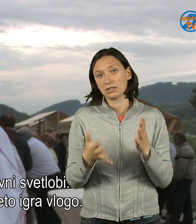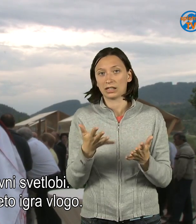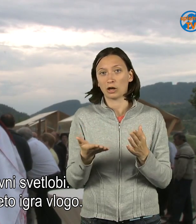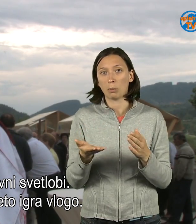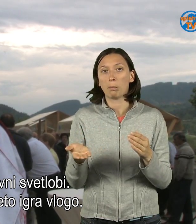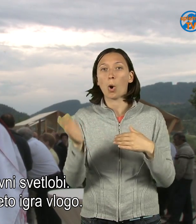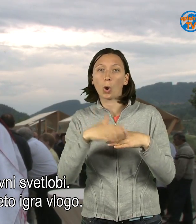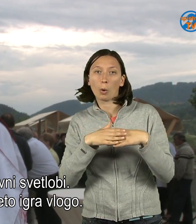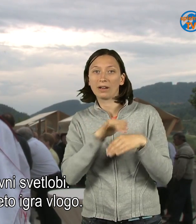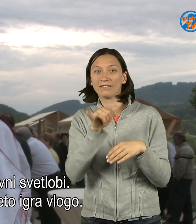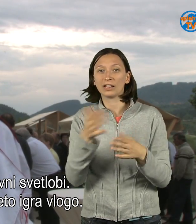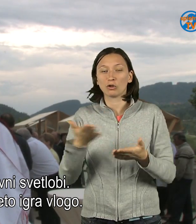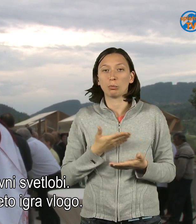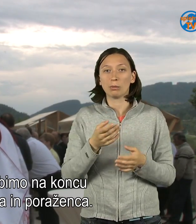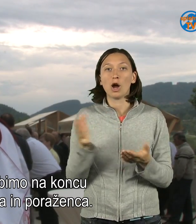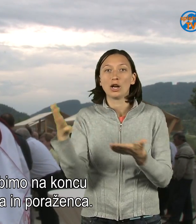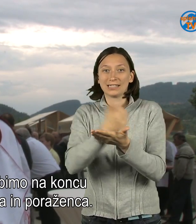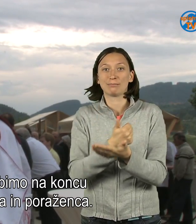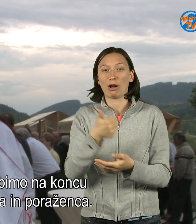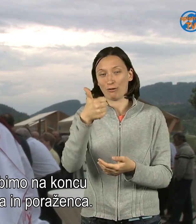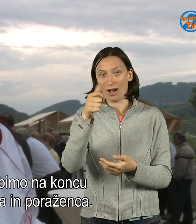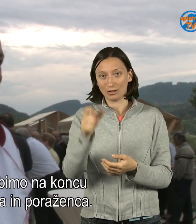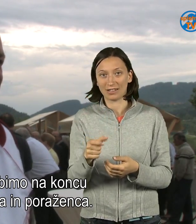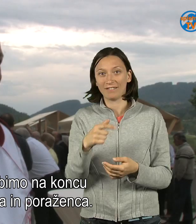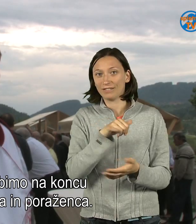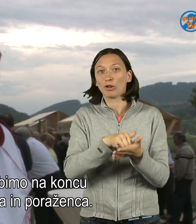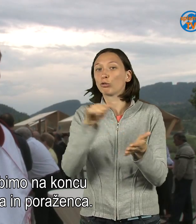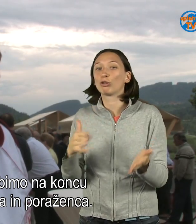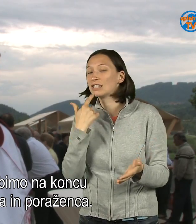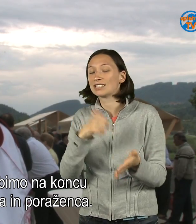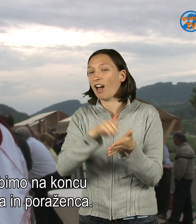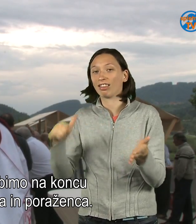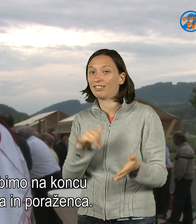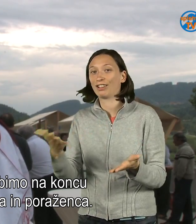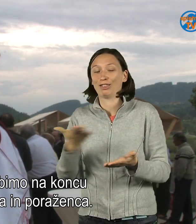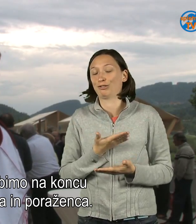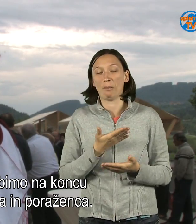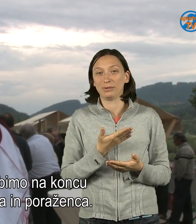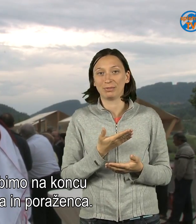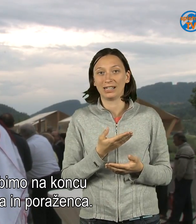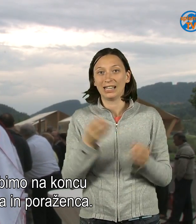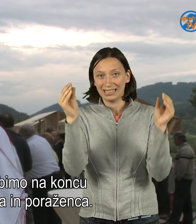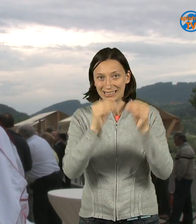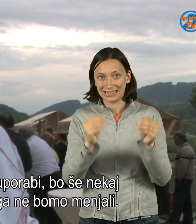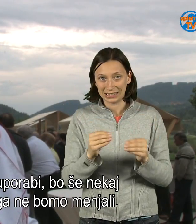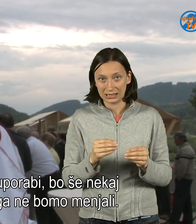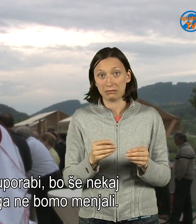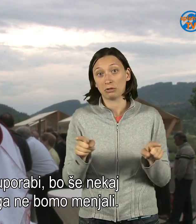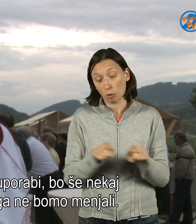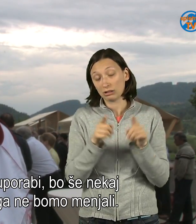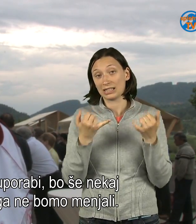se nekako poklopijo in vedno dobimo zmagovalca in vedno dobimo, kdo je zadnji, ne? Tako da